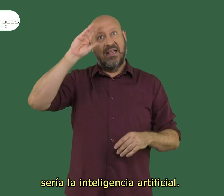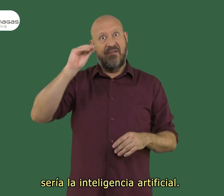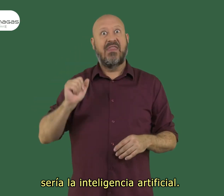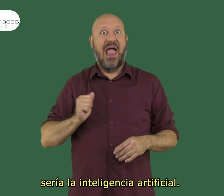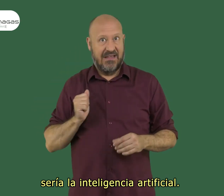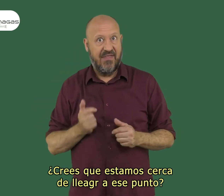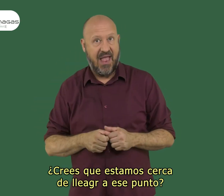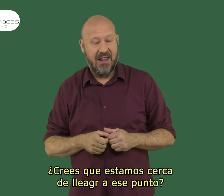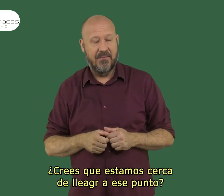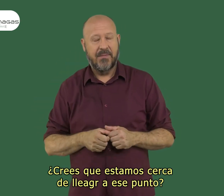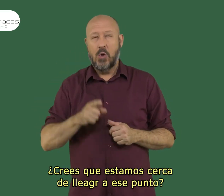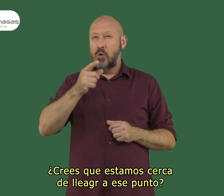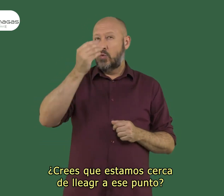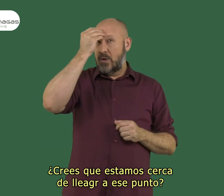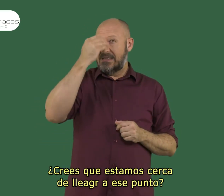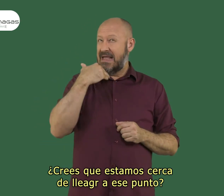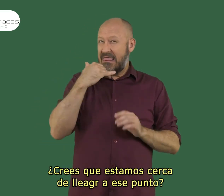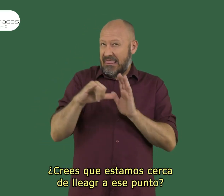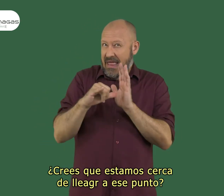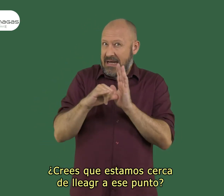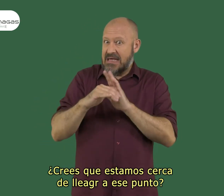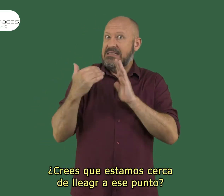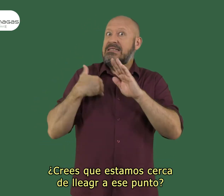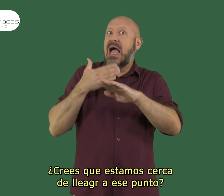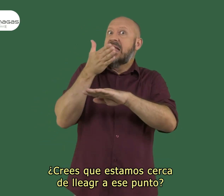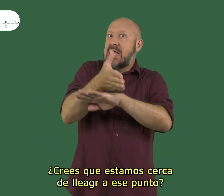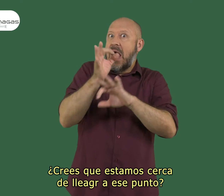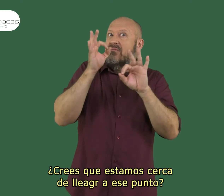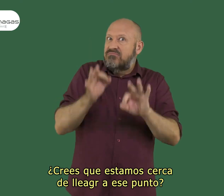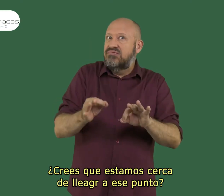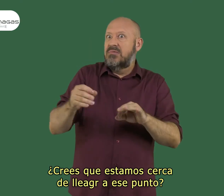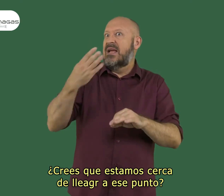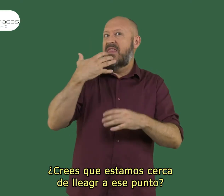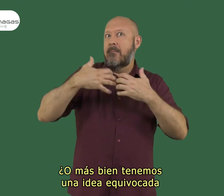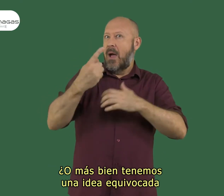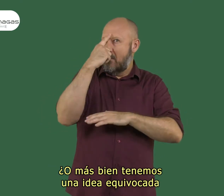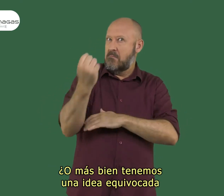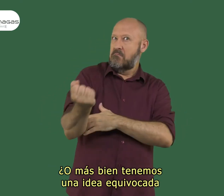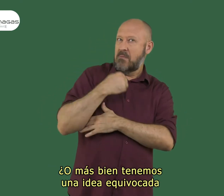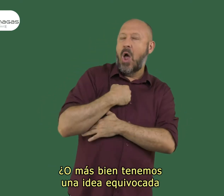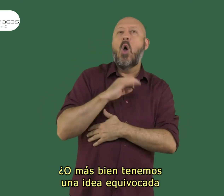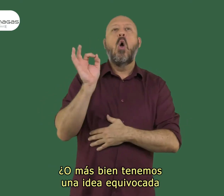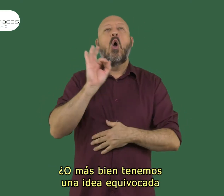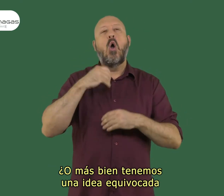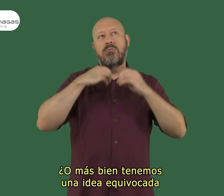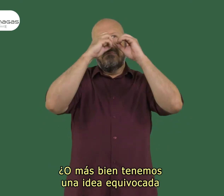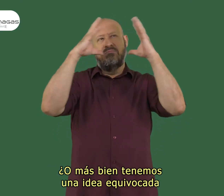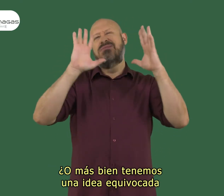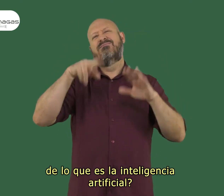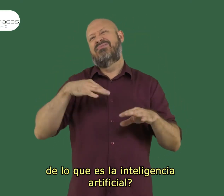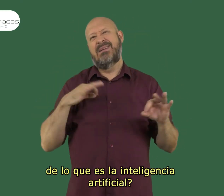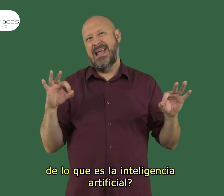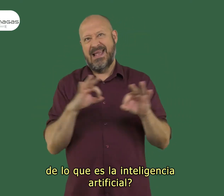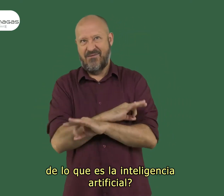inteligencia artificial. ¿Crees que estamos cerca de llegar a ese punto? ¿O más bien tenemos una idea